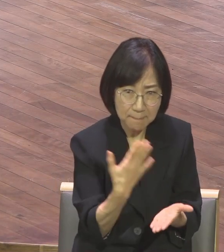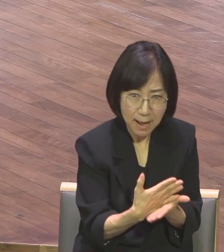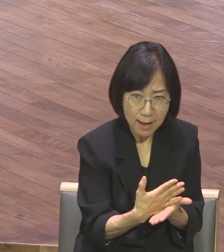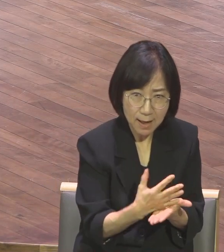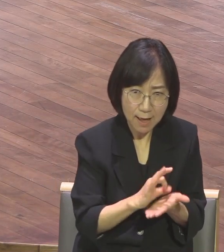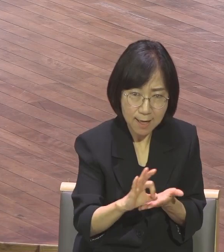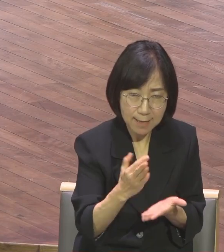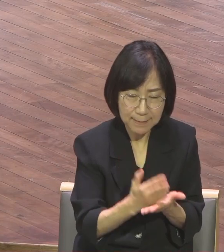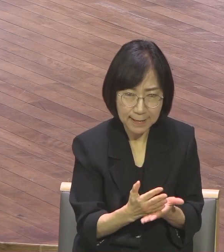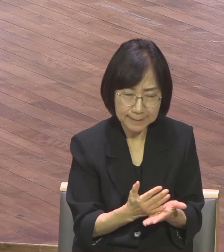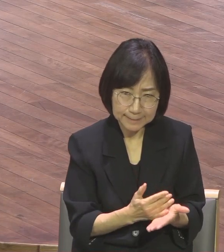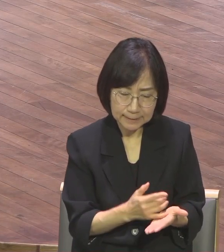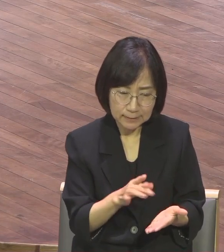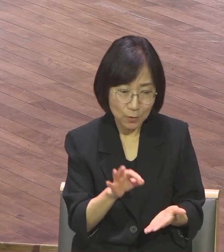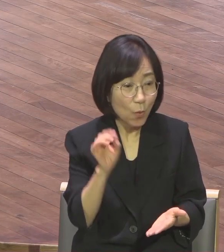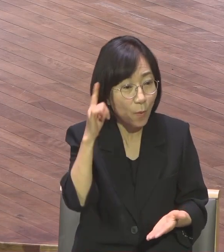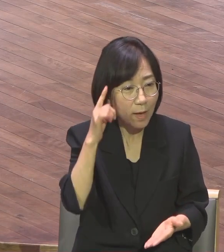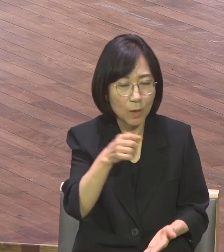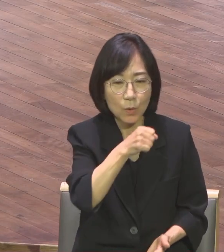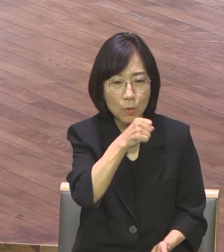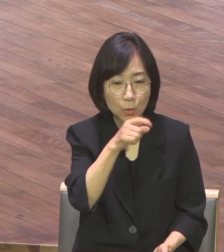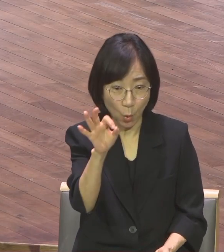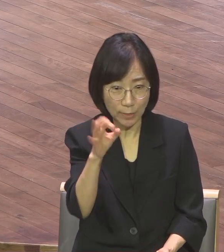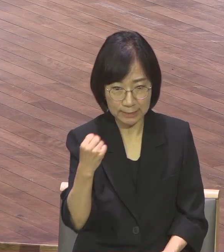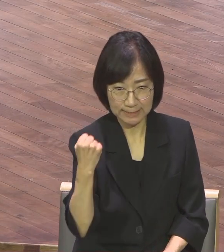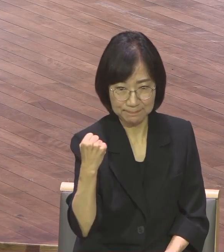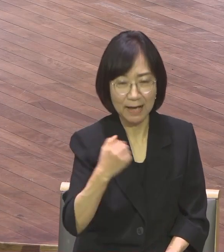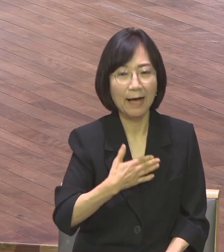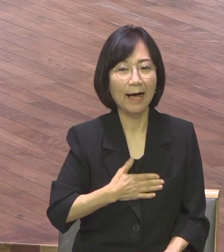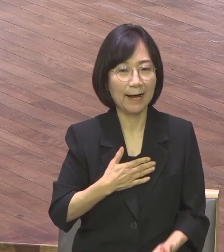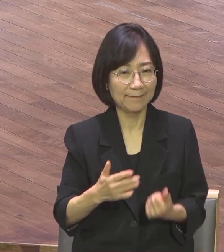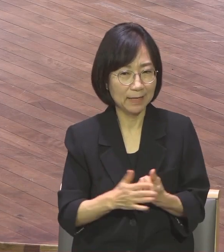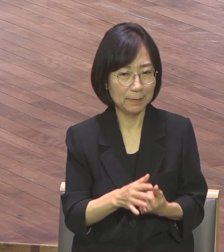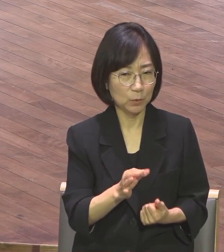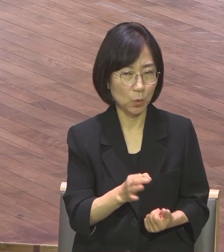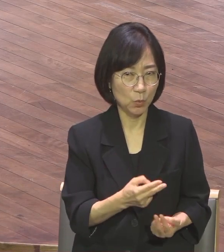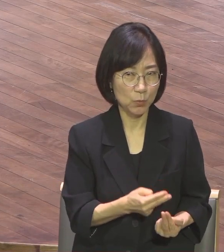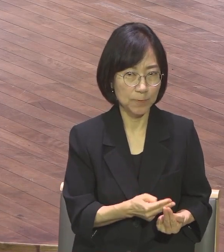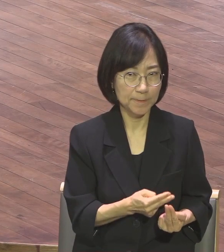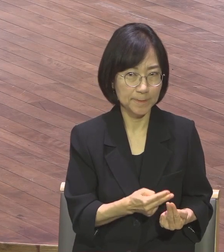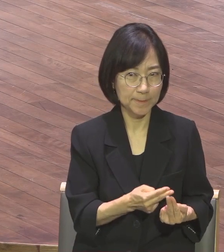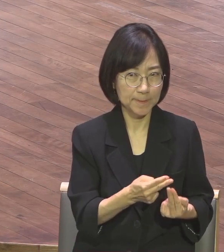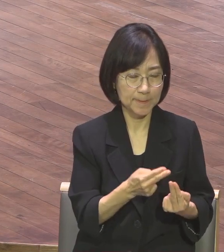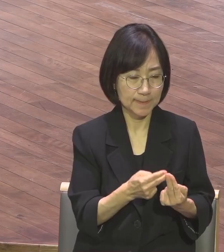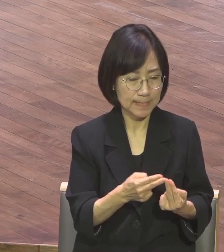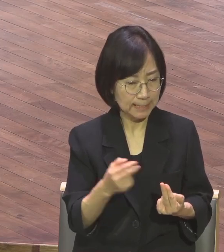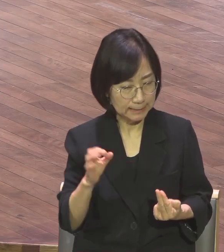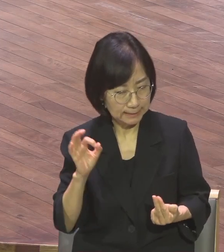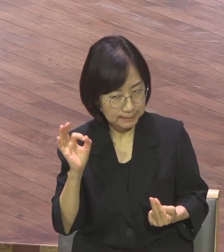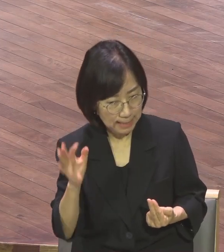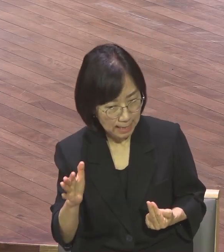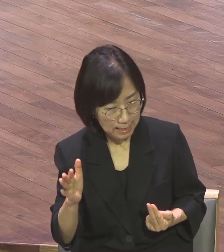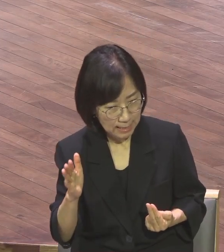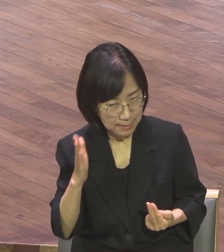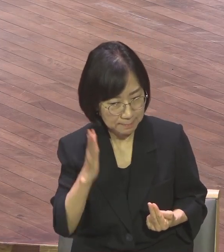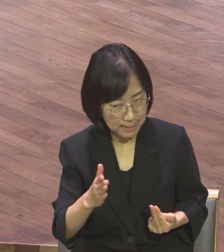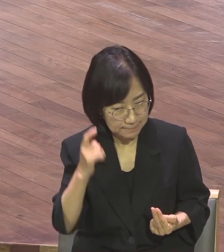돈 맛을 알기 때문에 다른 걸 시험 안 듭니다. 돈 소리만 하면 눈빛이 달라집니다.